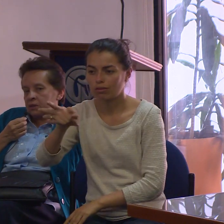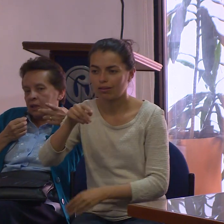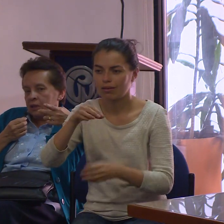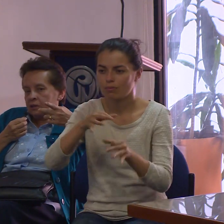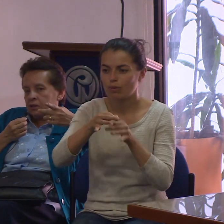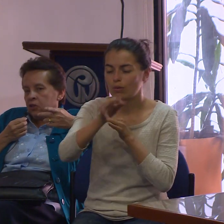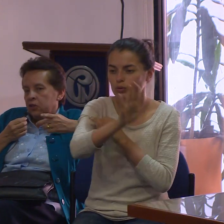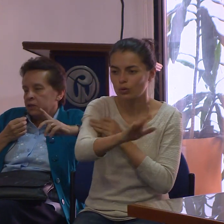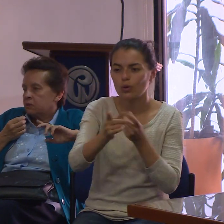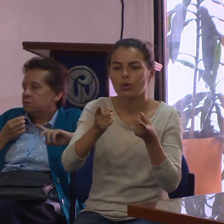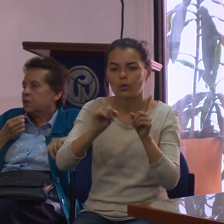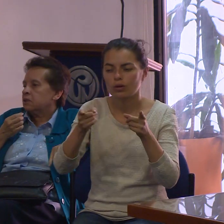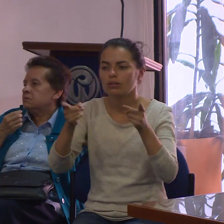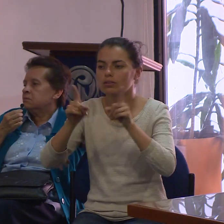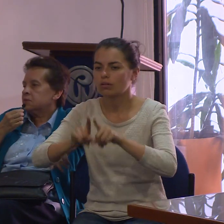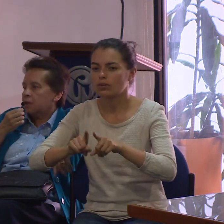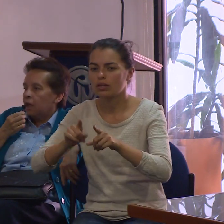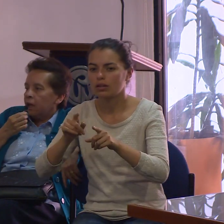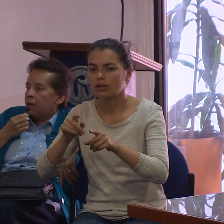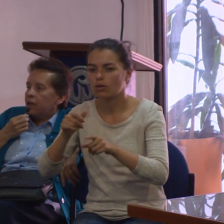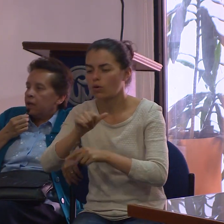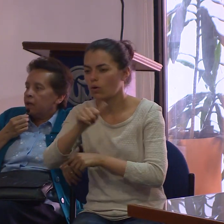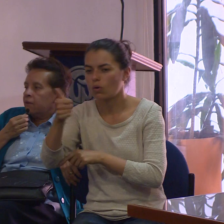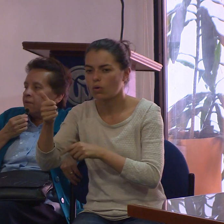por aquí está Steven, bueno,